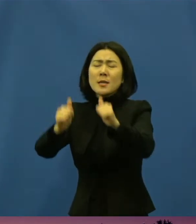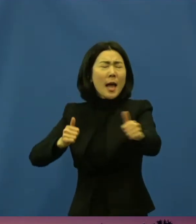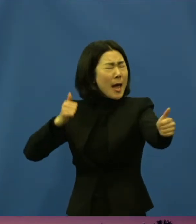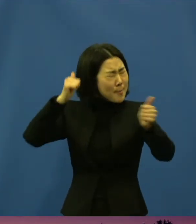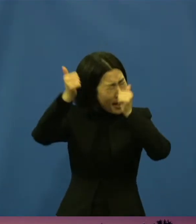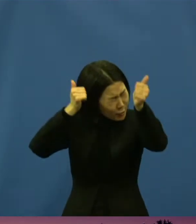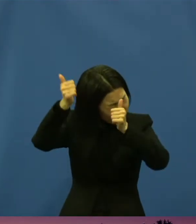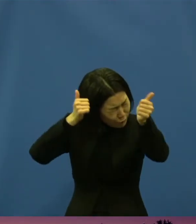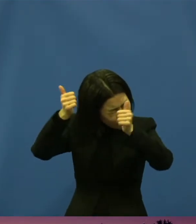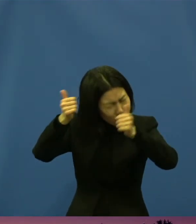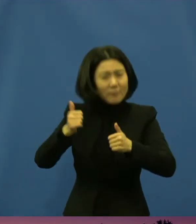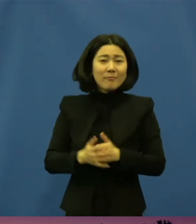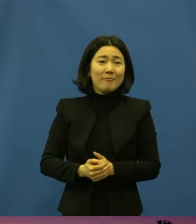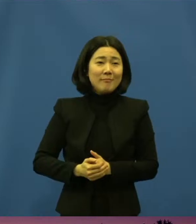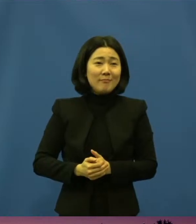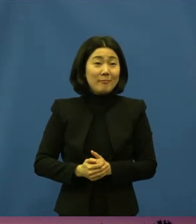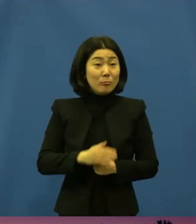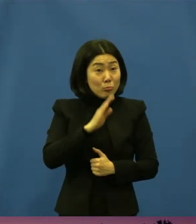글작품들이에요.